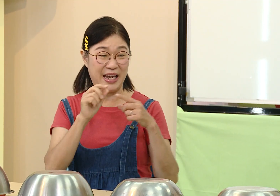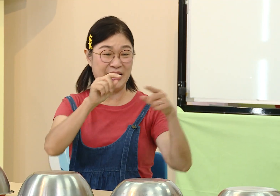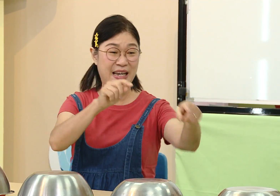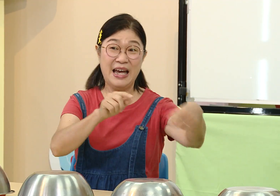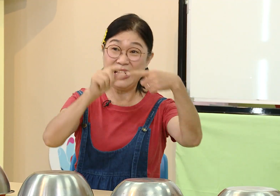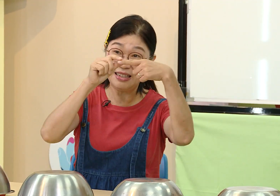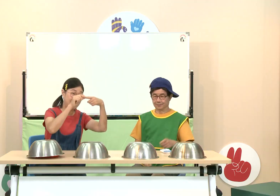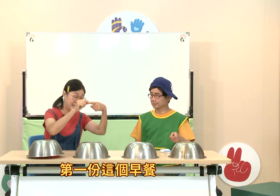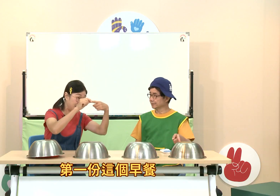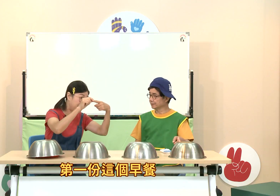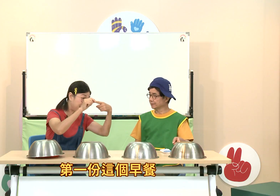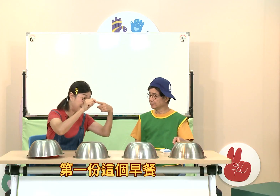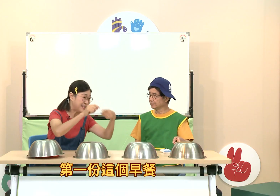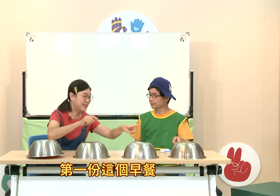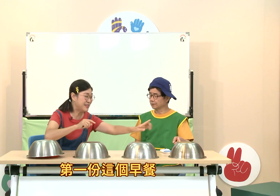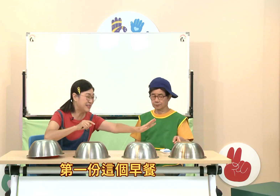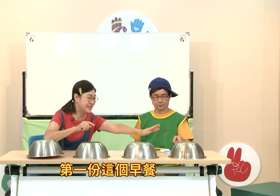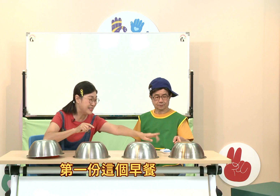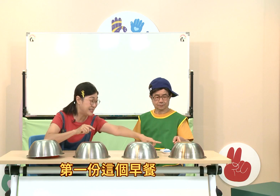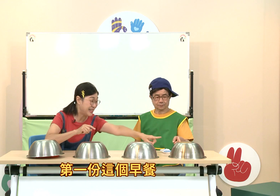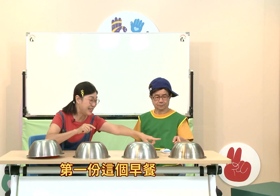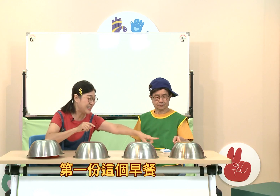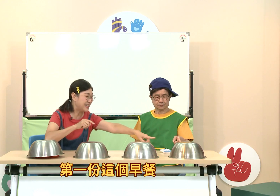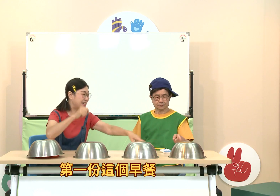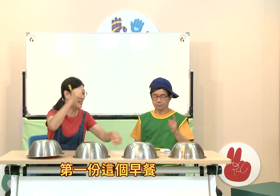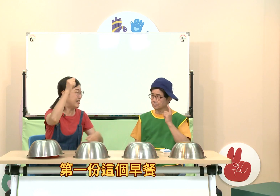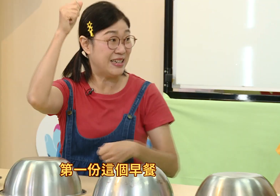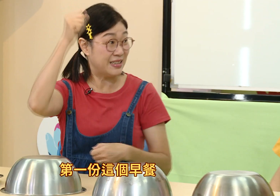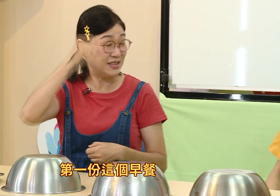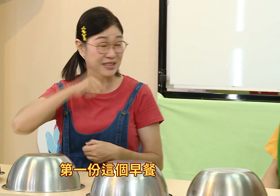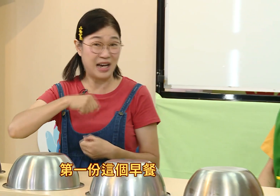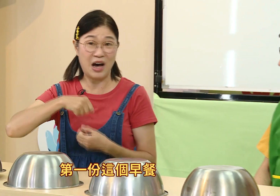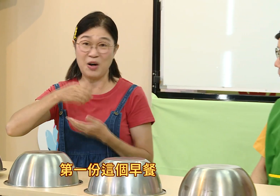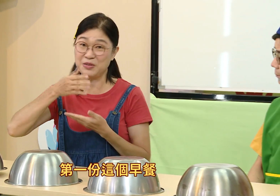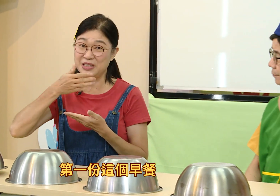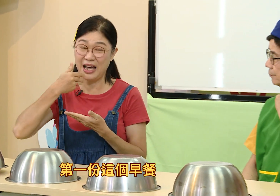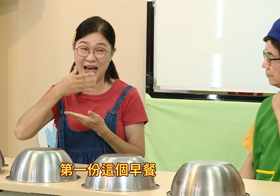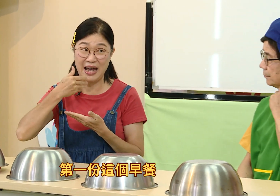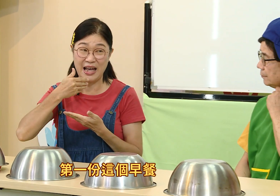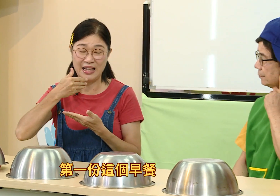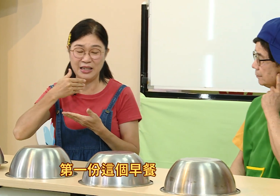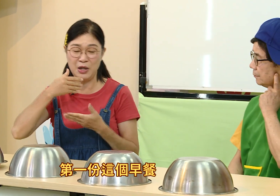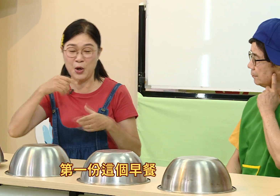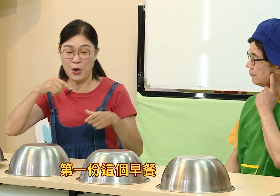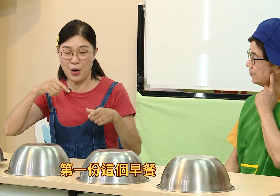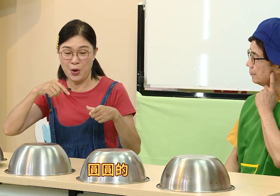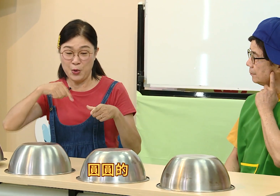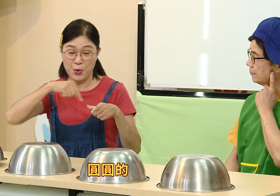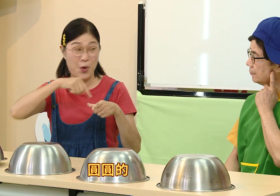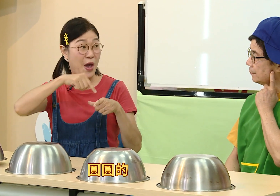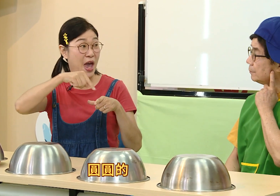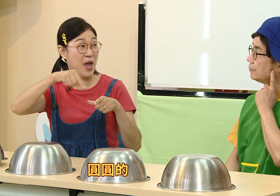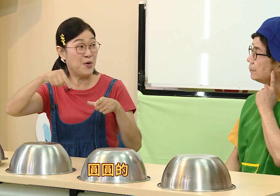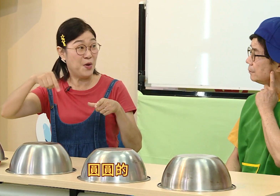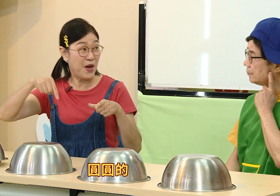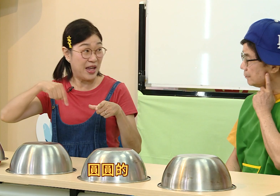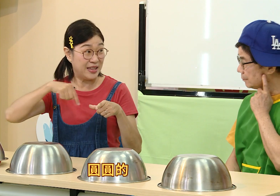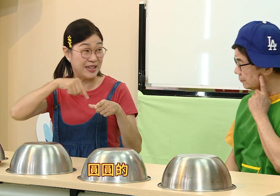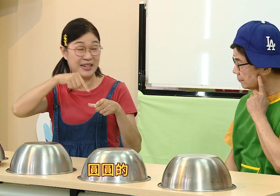第一份喔這一個早餐圓圓的